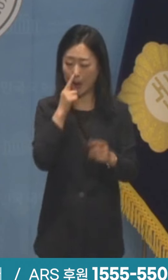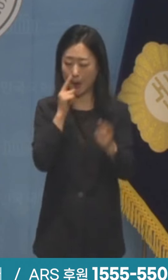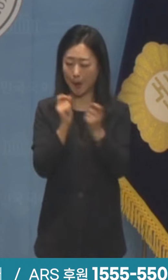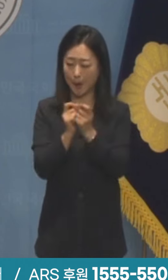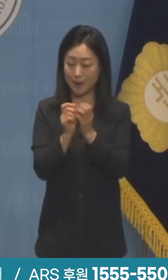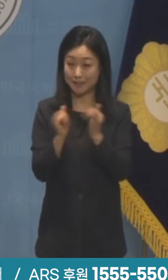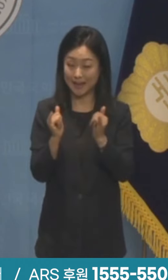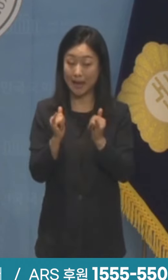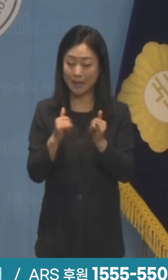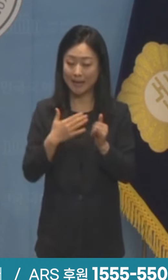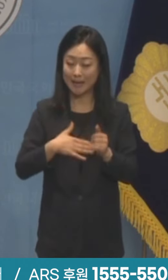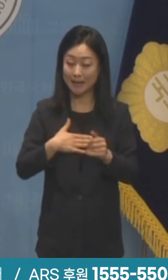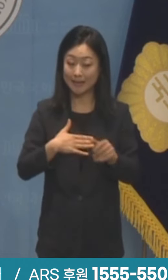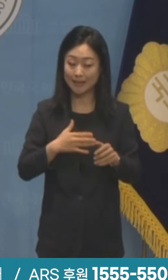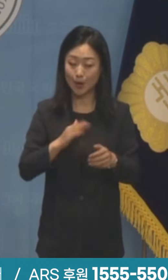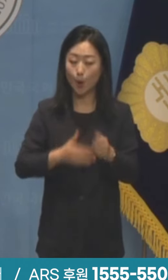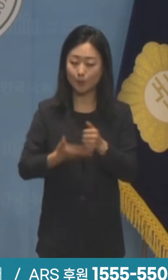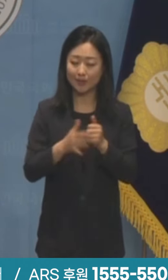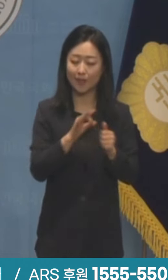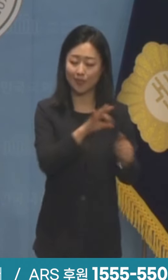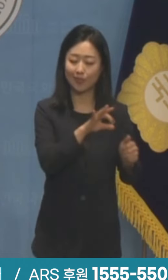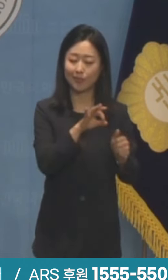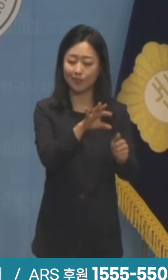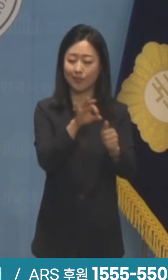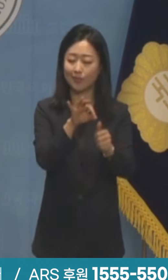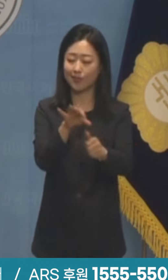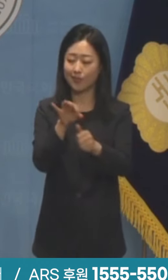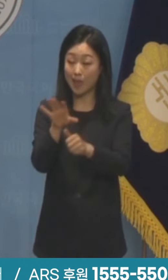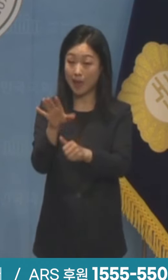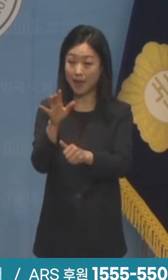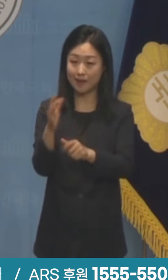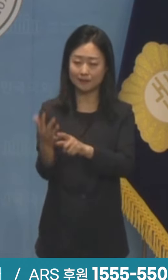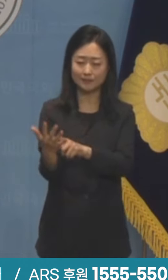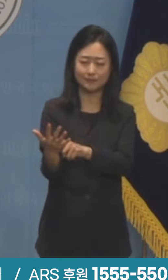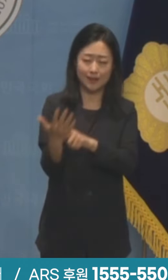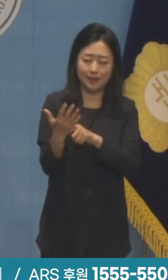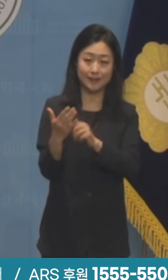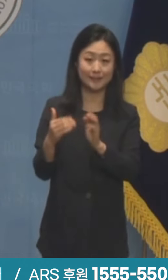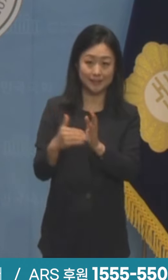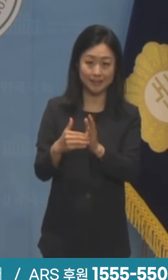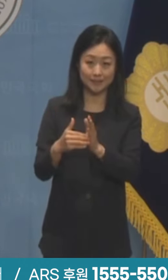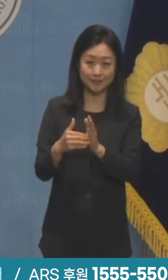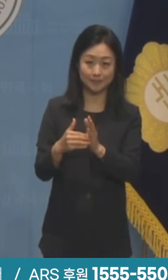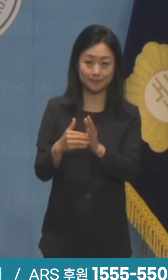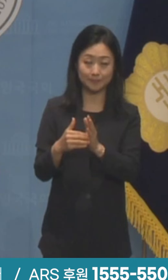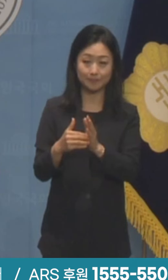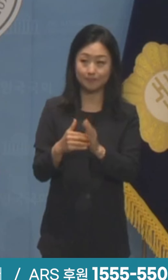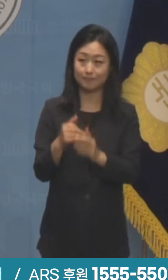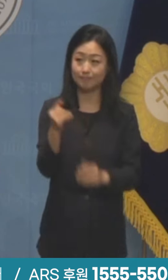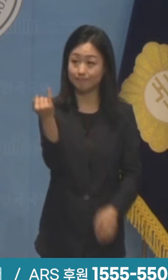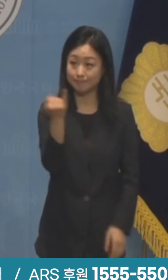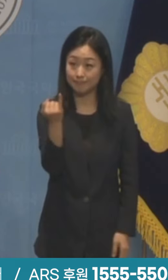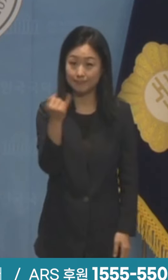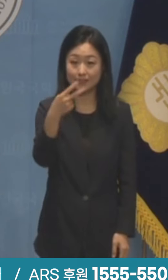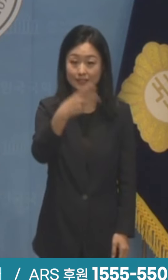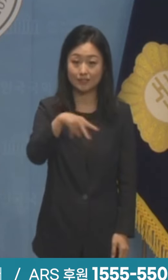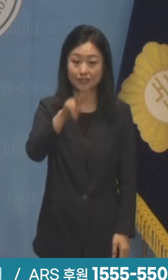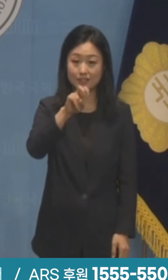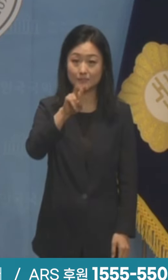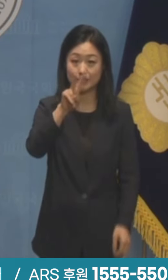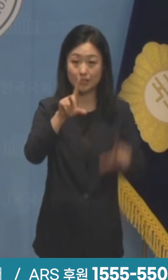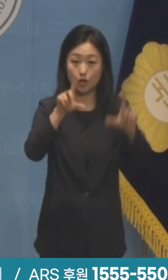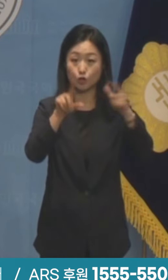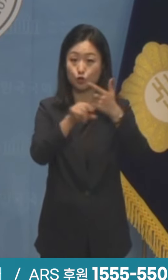이들의 공천을 직접 챙긴 의혹이 하나씩 드러나고 있습니다 씨는 2022년